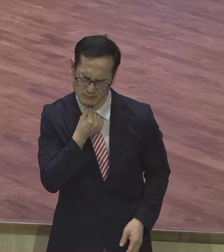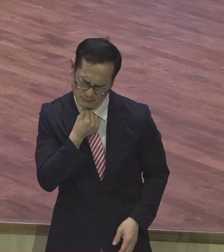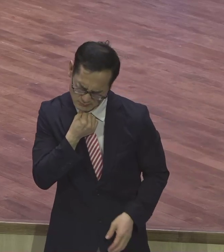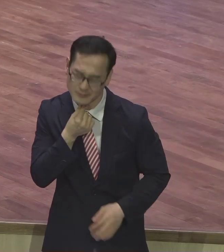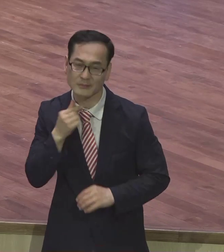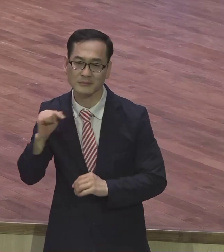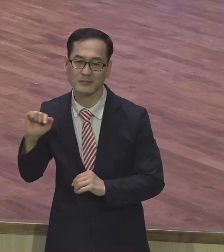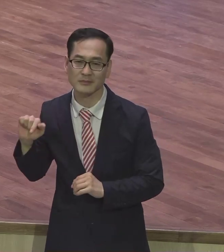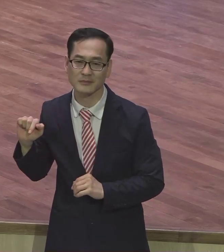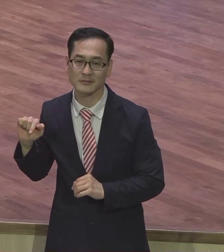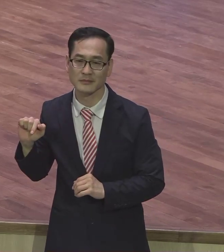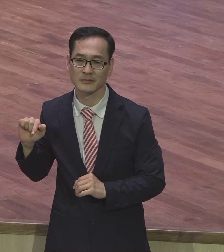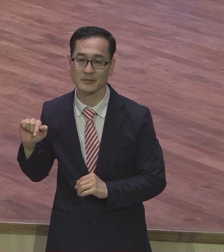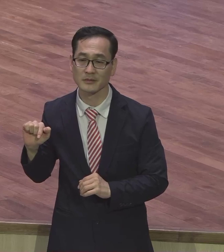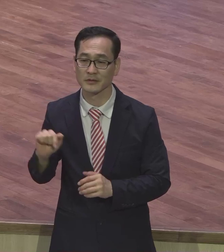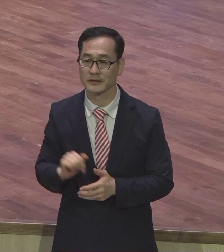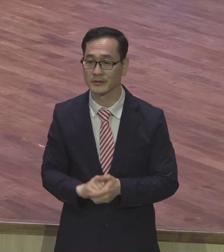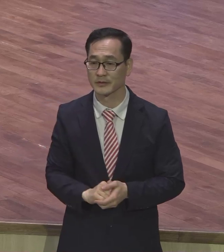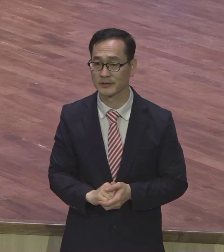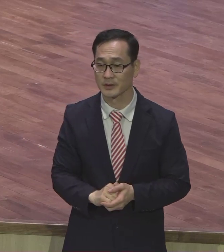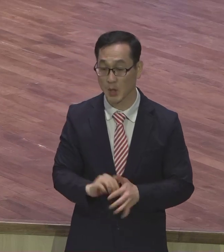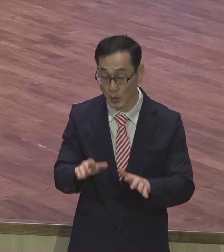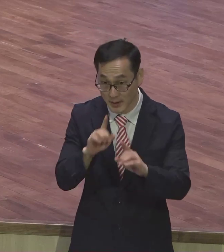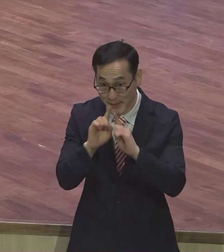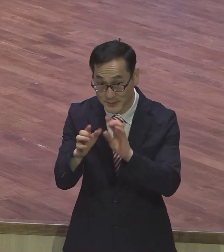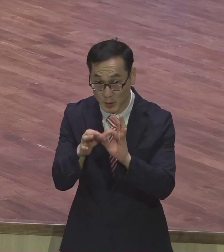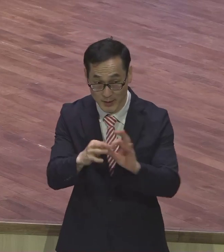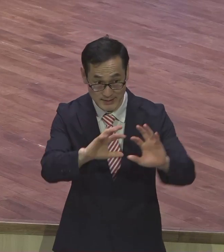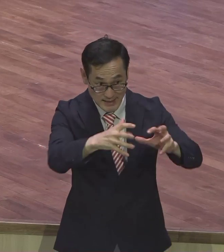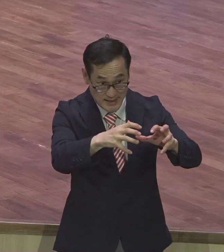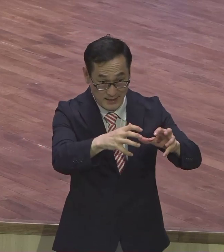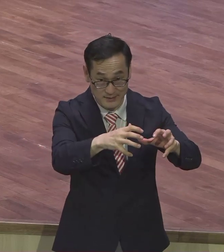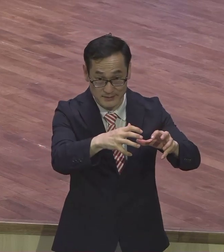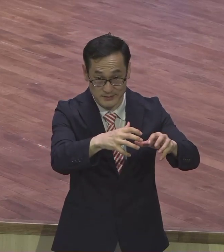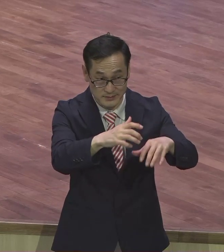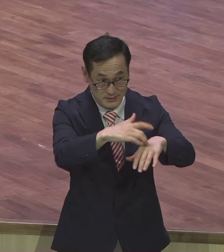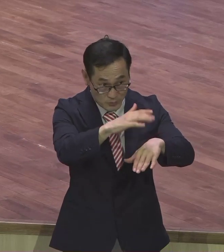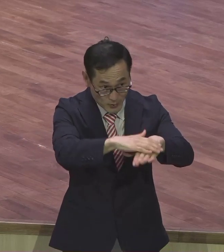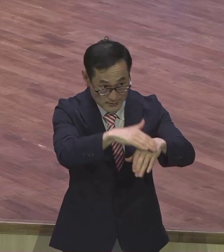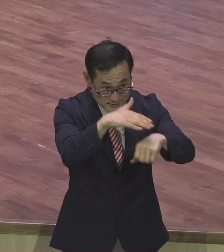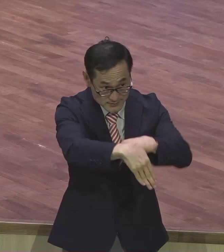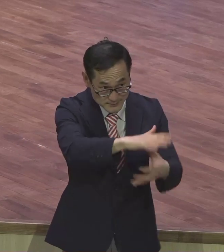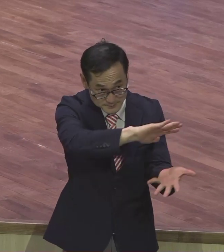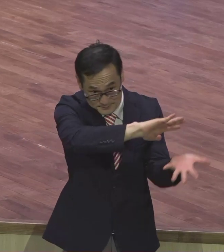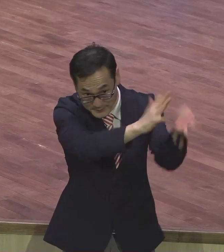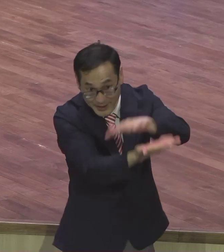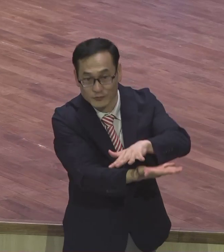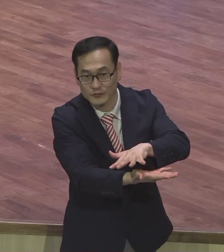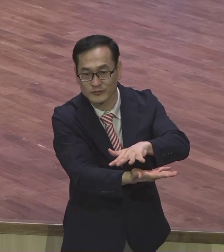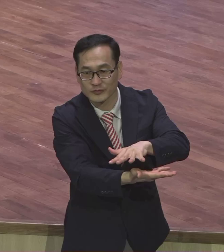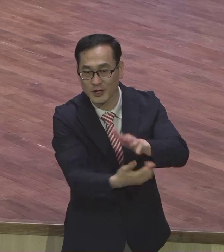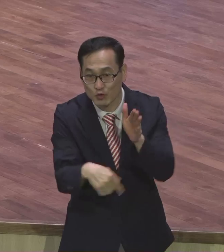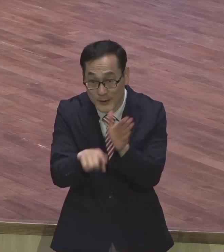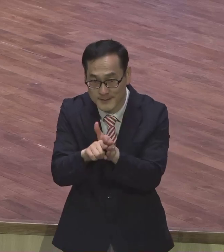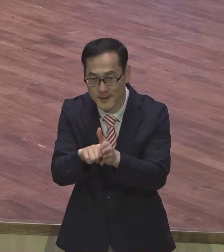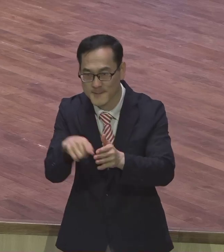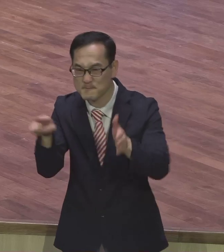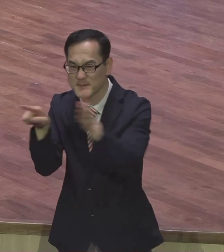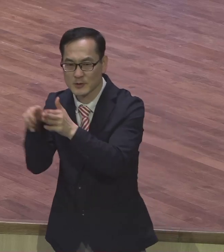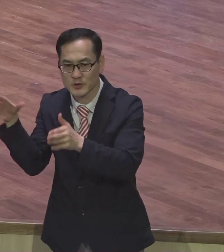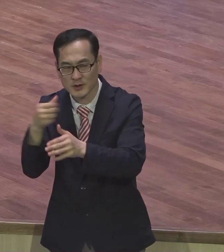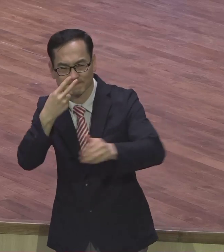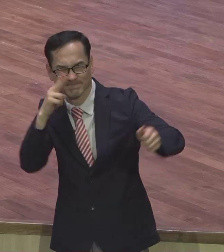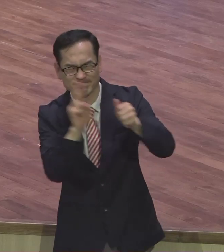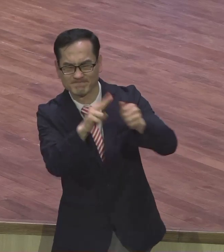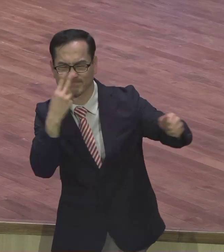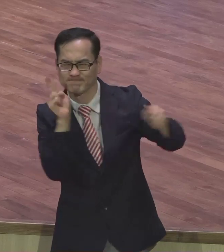영계 모든 성도들 오늘 말씀을 통해서 세상의 틀을 바꾸는 믿음의 무한도전하는 삶 속으로 들어가시기를